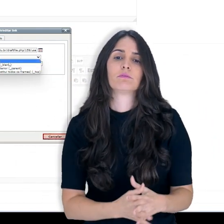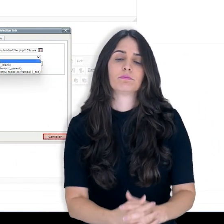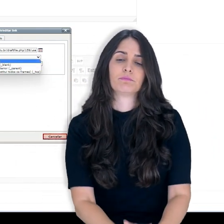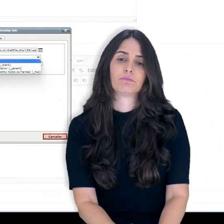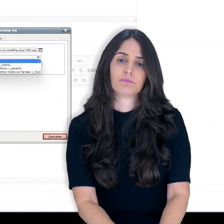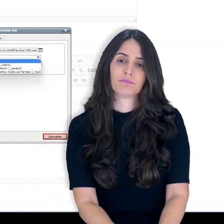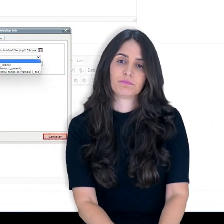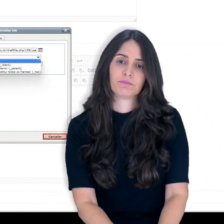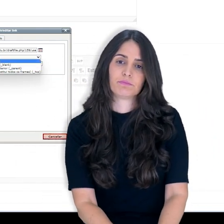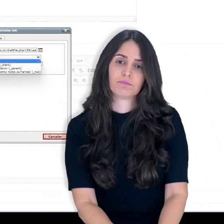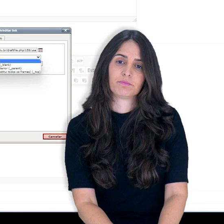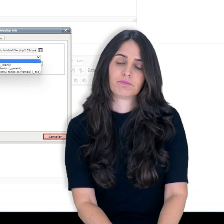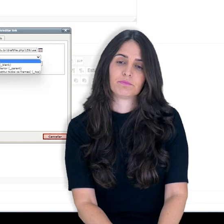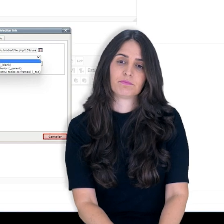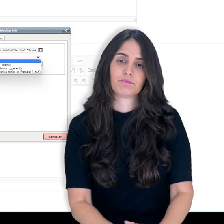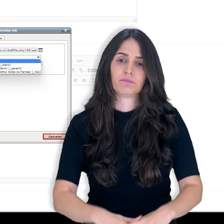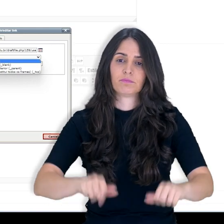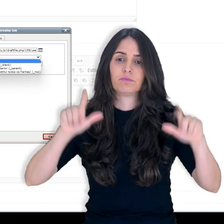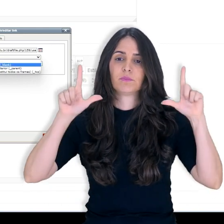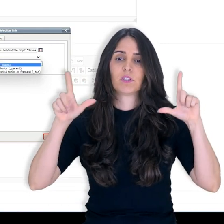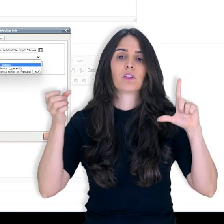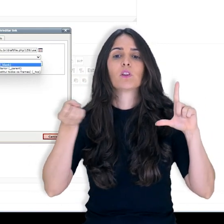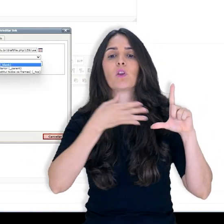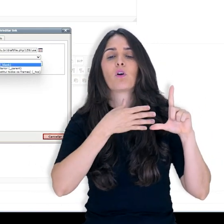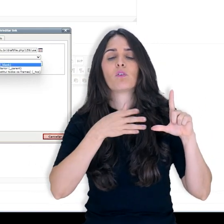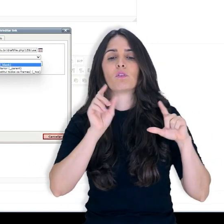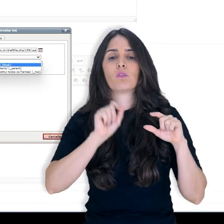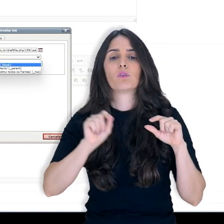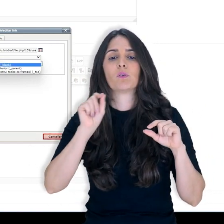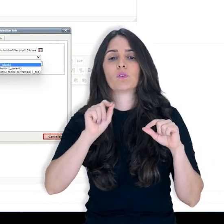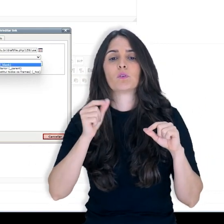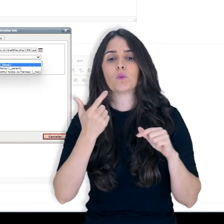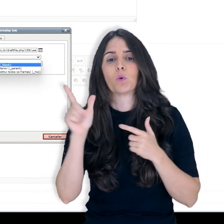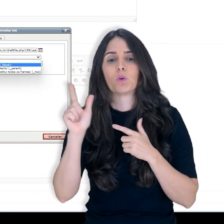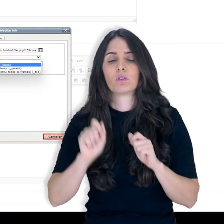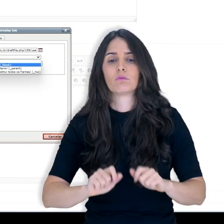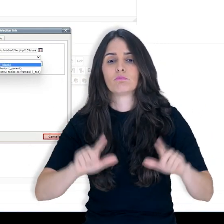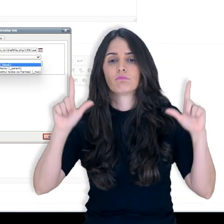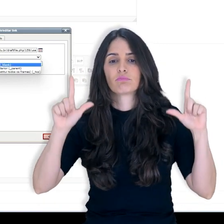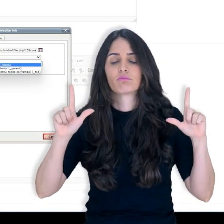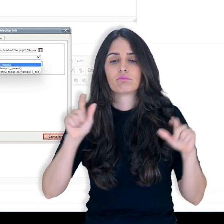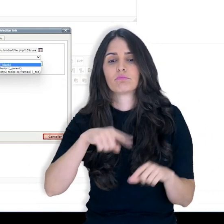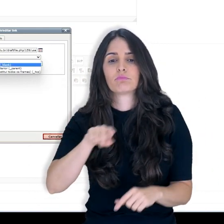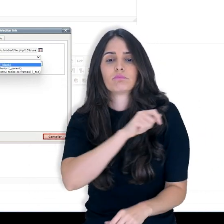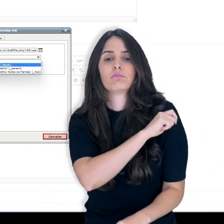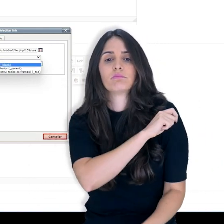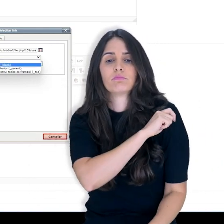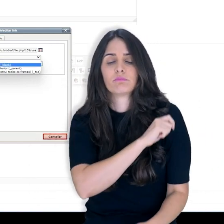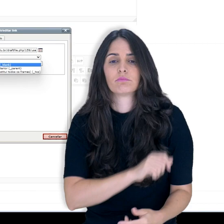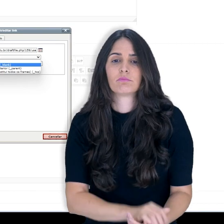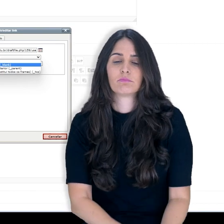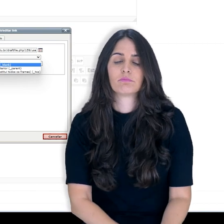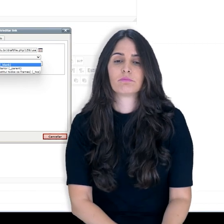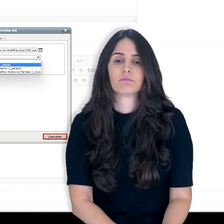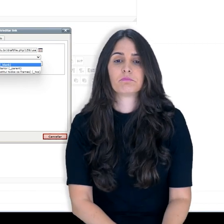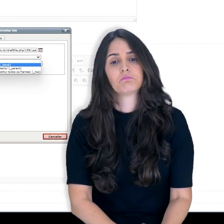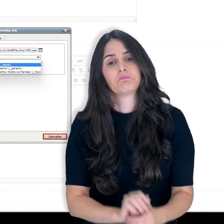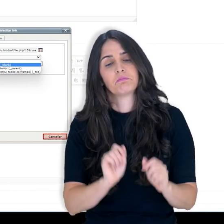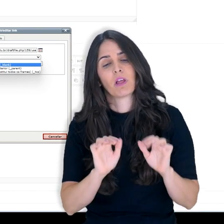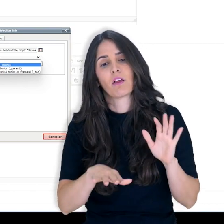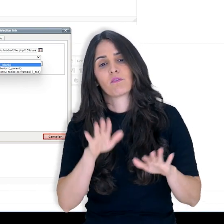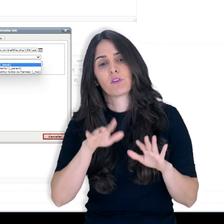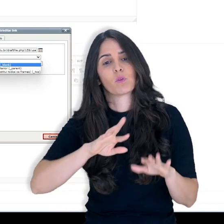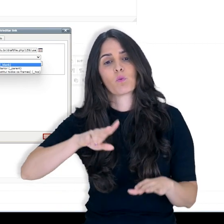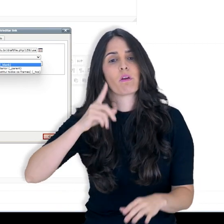exemplo nova janela vai abrir uma outra janela para o aluno em alguns contextos pode